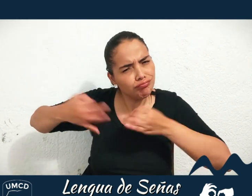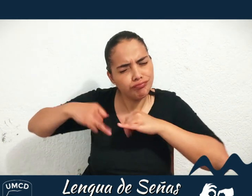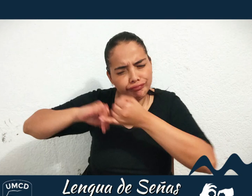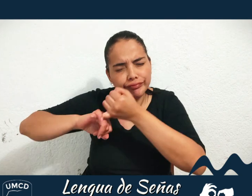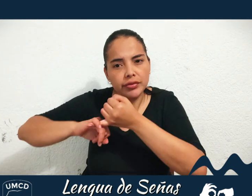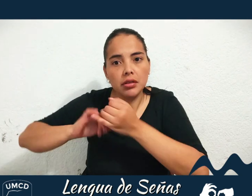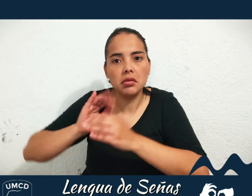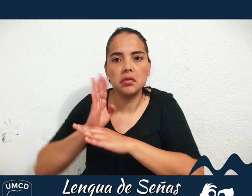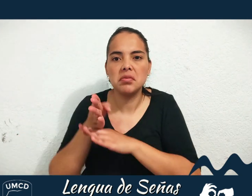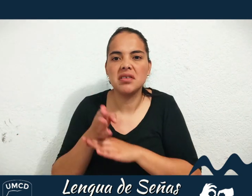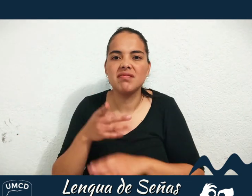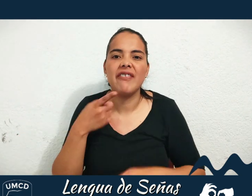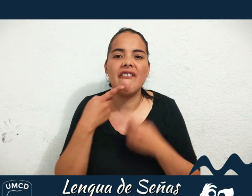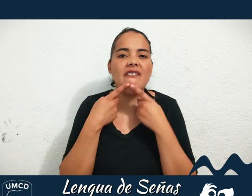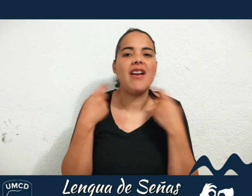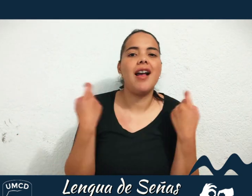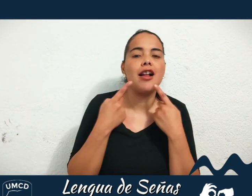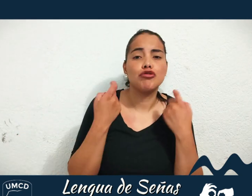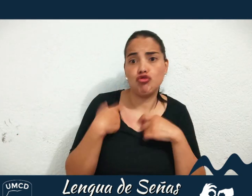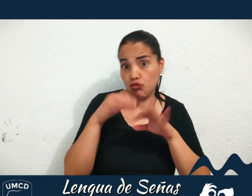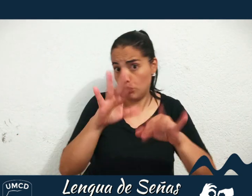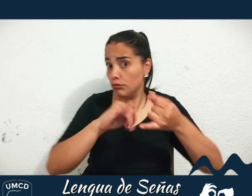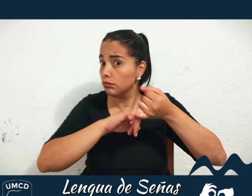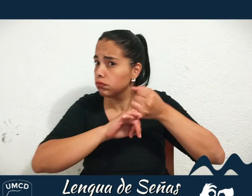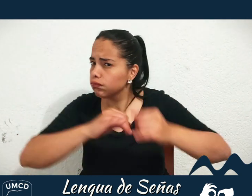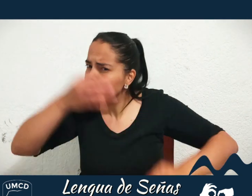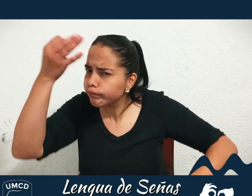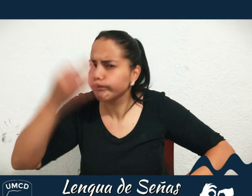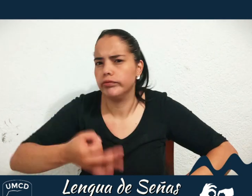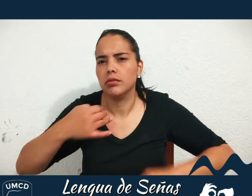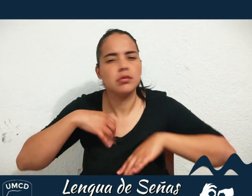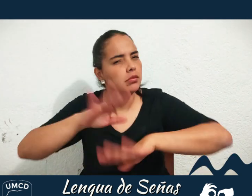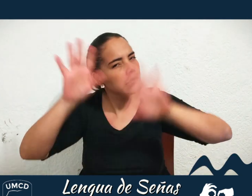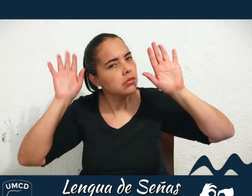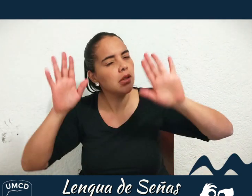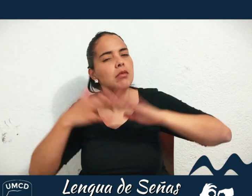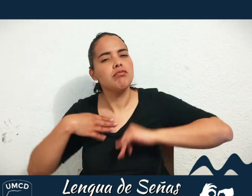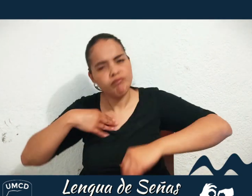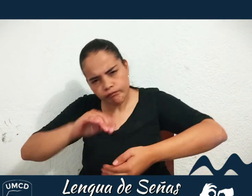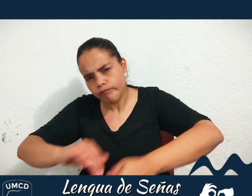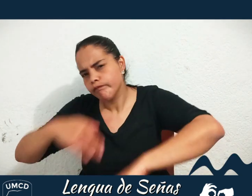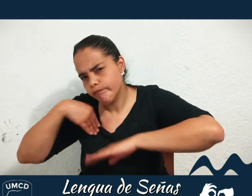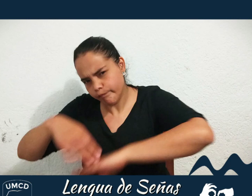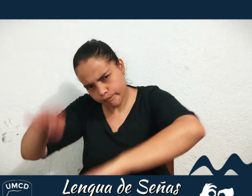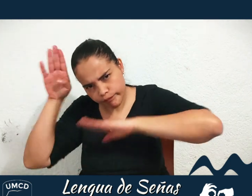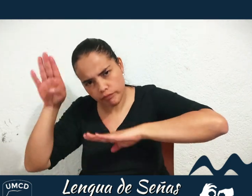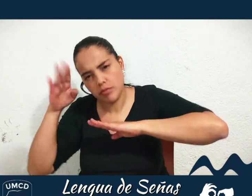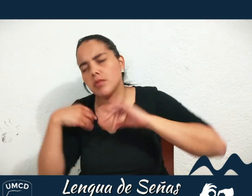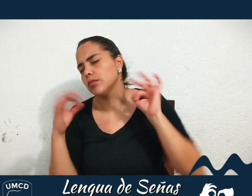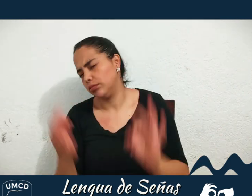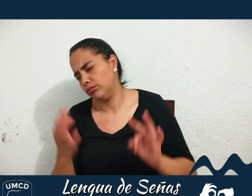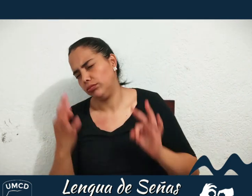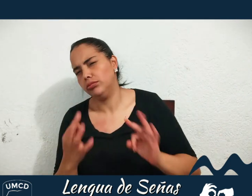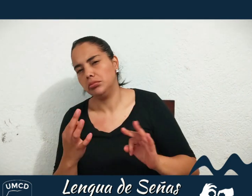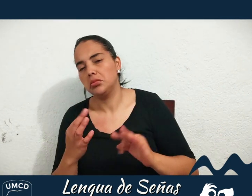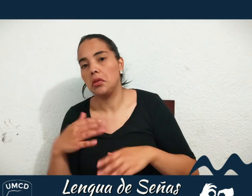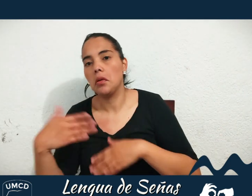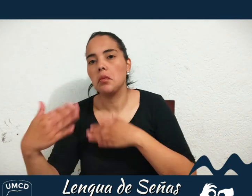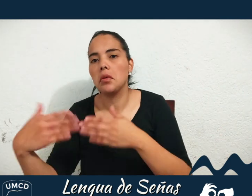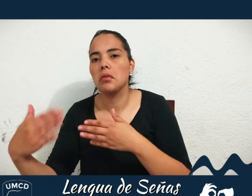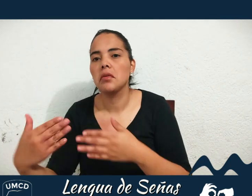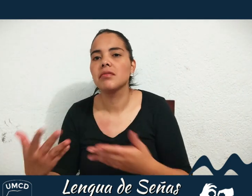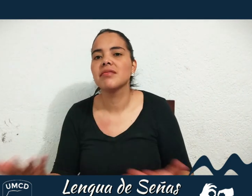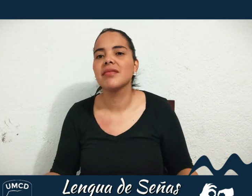Las palabras que se dan, los ofrecimientos que se presentan, son solamente compromisos hechos en ese momento